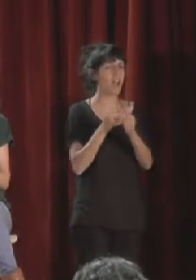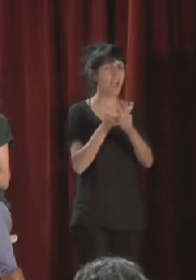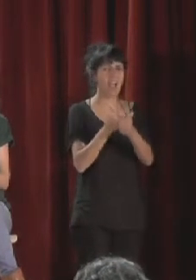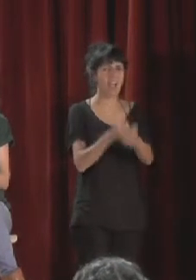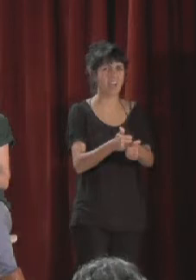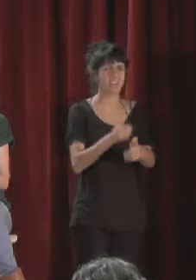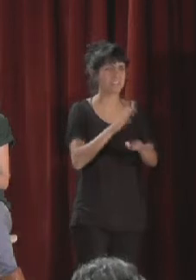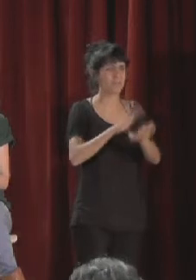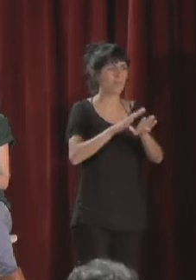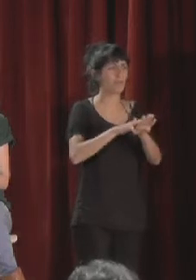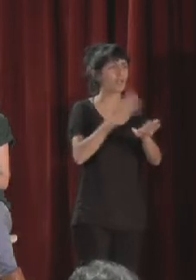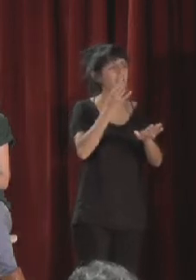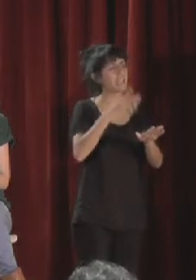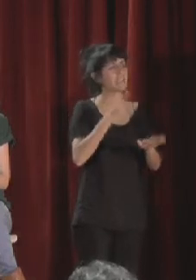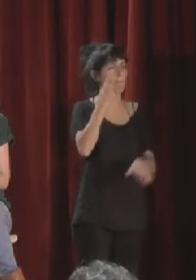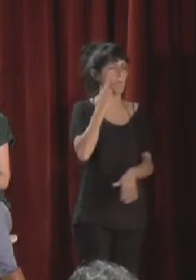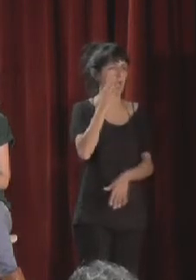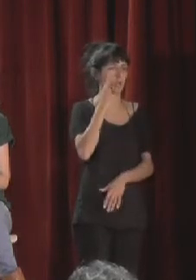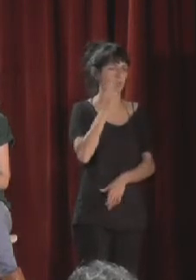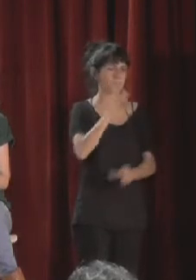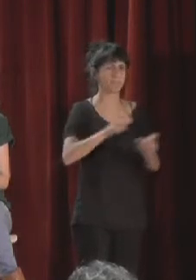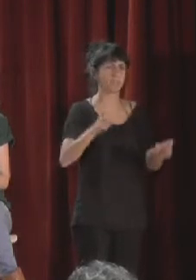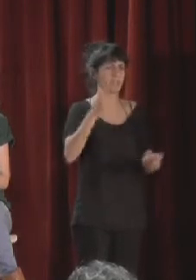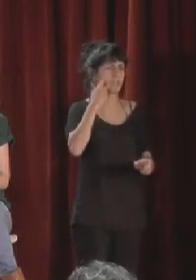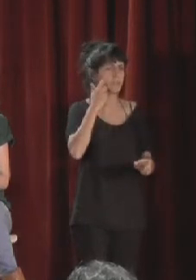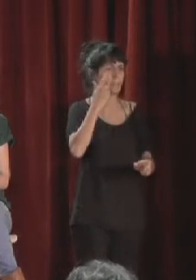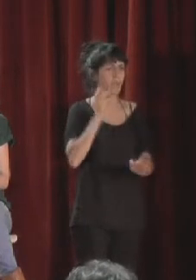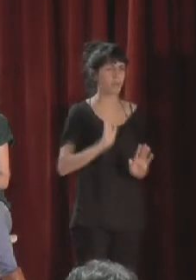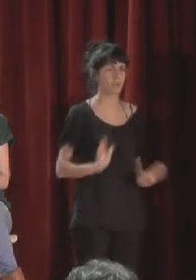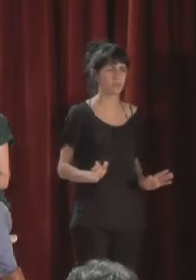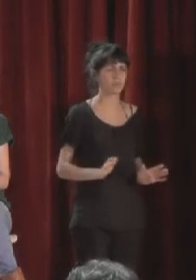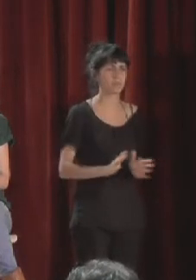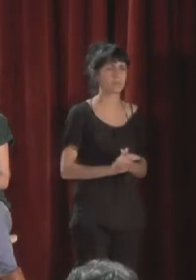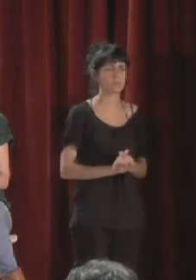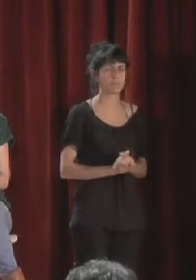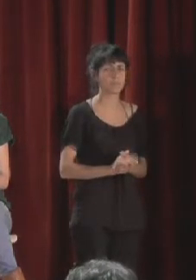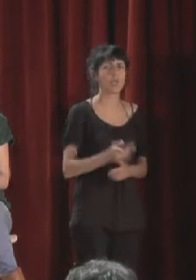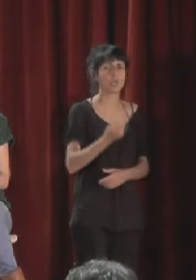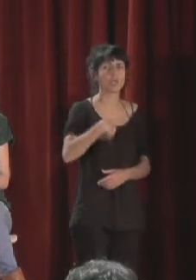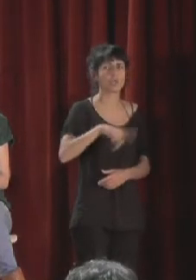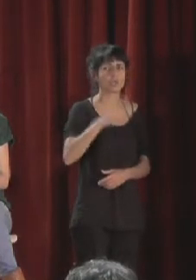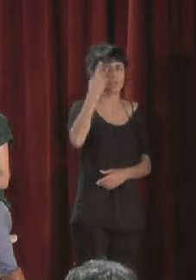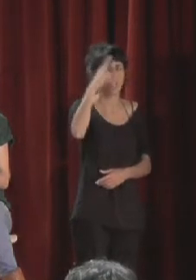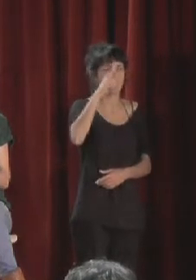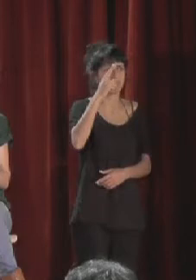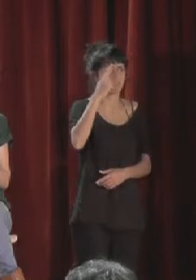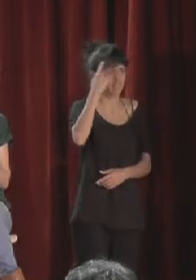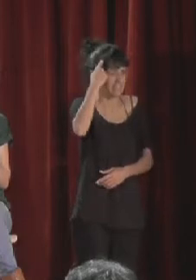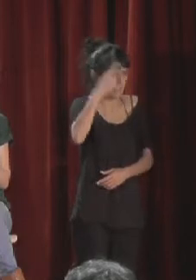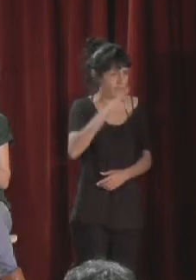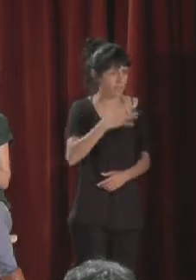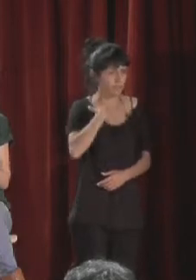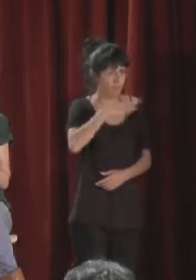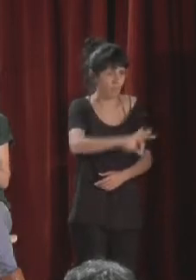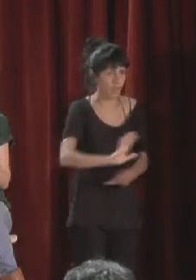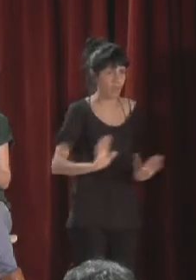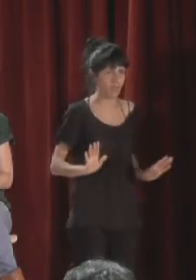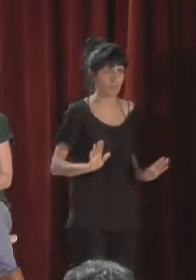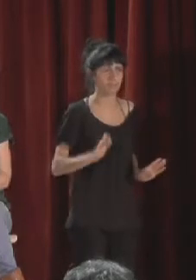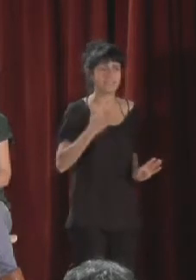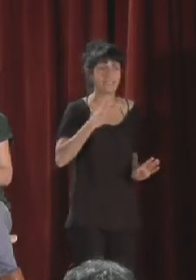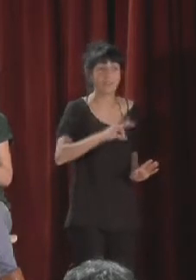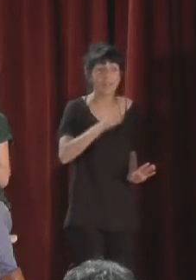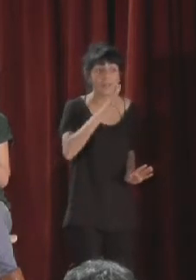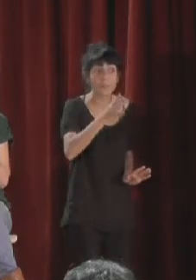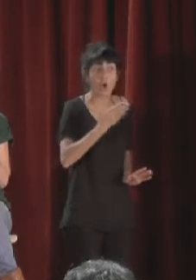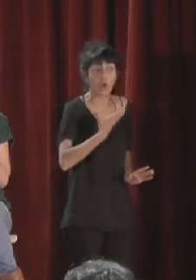e da banca. Xa temos a mostra de que é posible, de que sí se pode, en moitos concellos